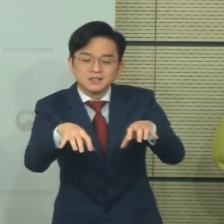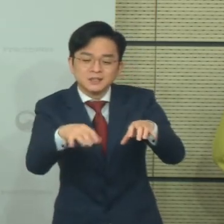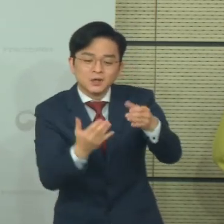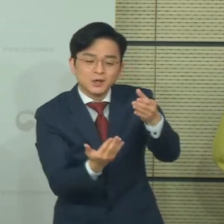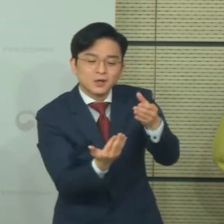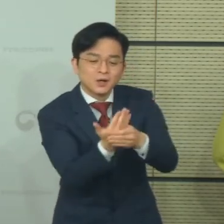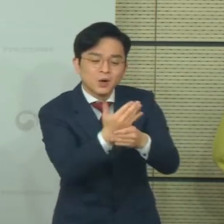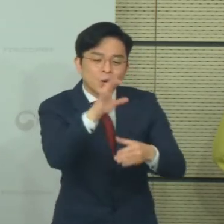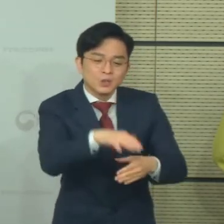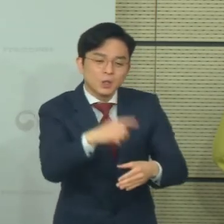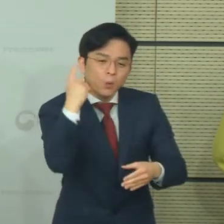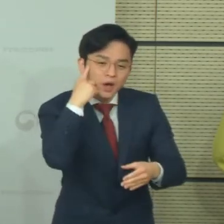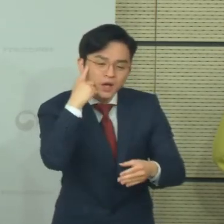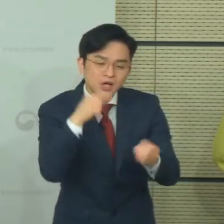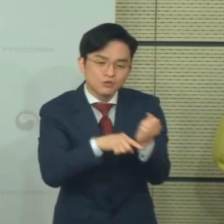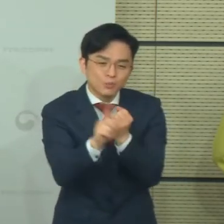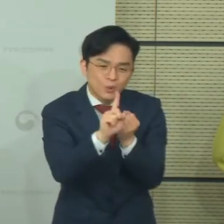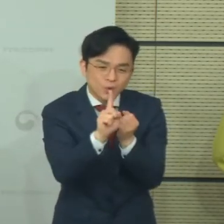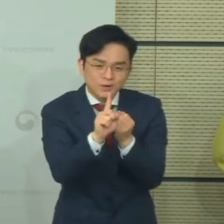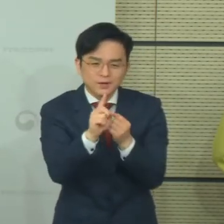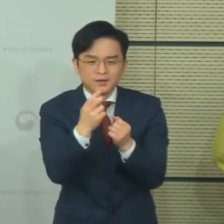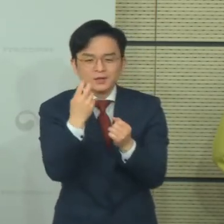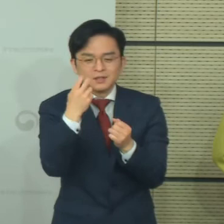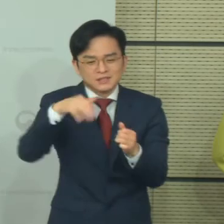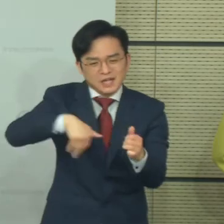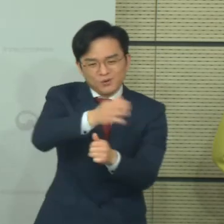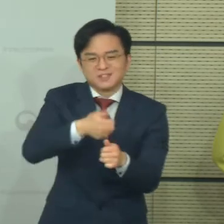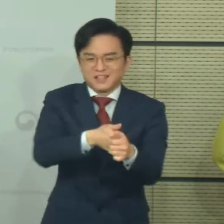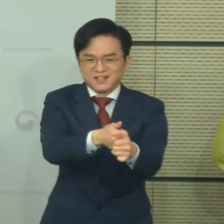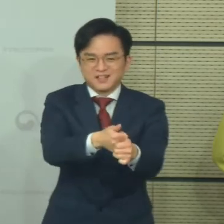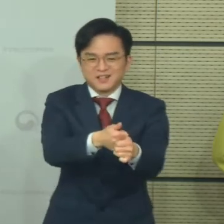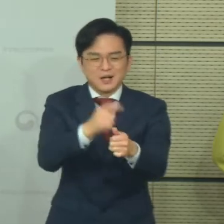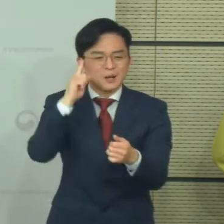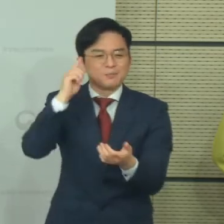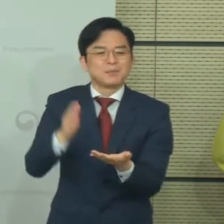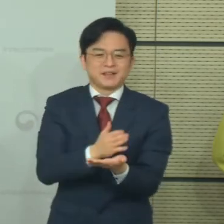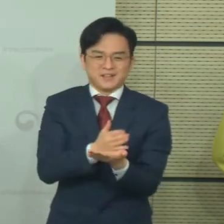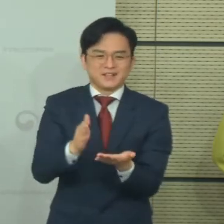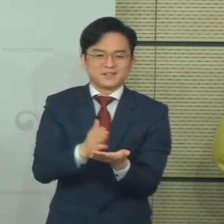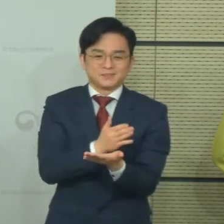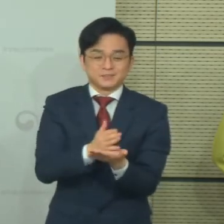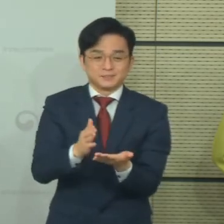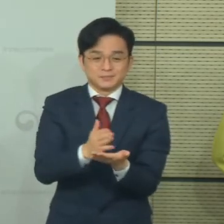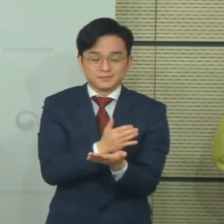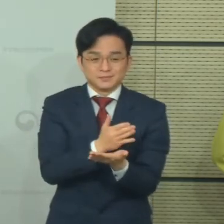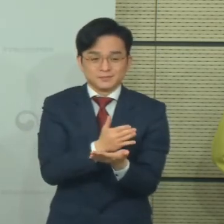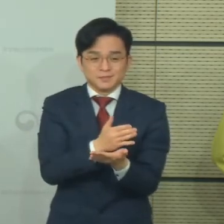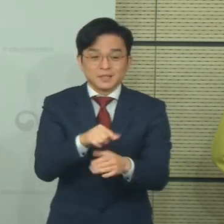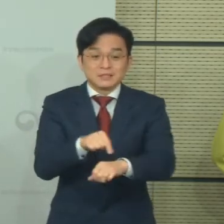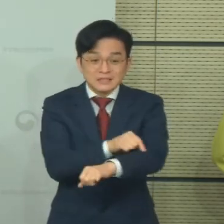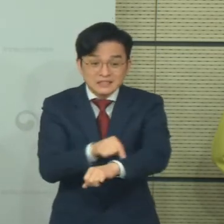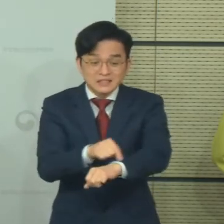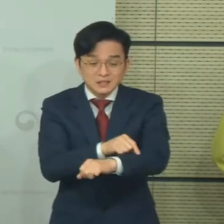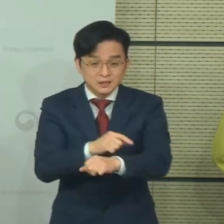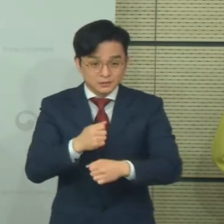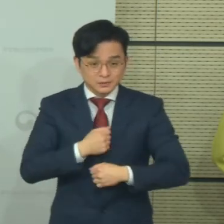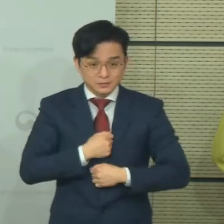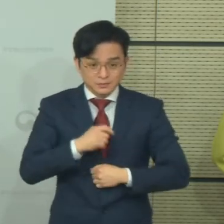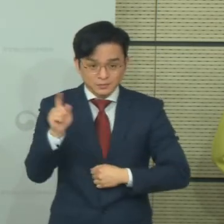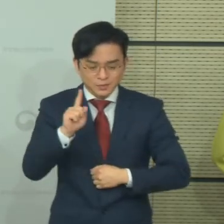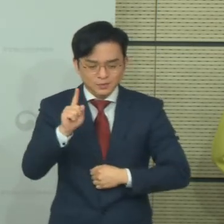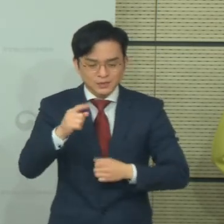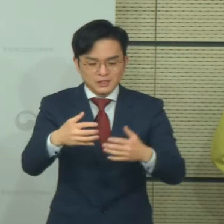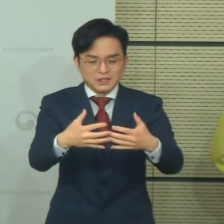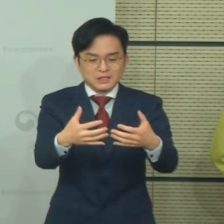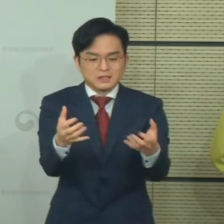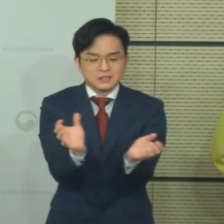식의 환자 발생 추이를 보면서 현재 방역당국에서 파악하기 어려운 지역사회 전파가 어느 정도 확산되어 있고